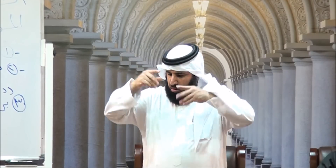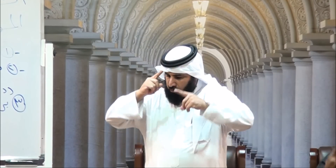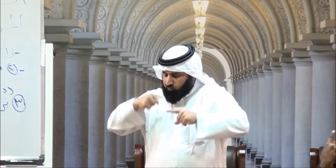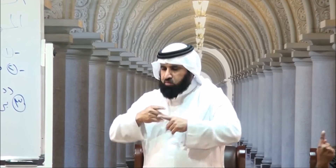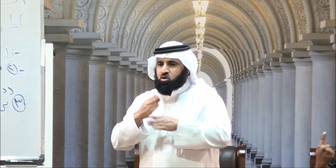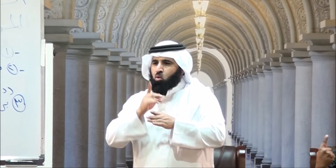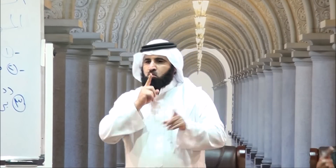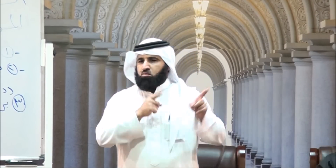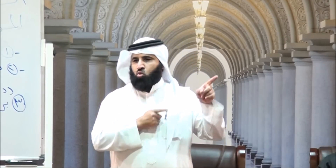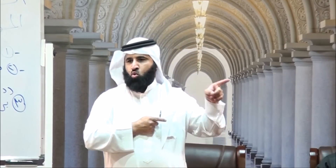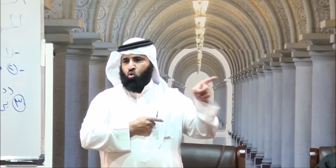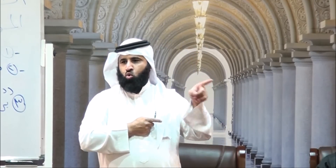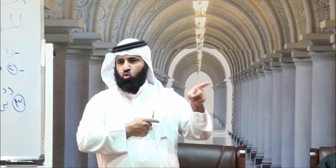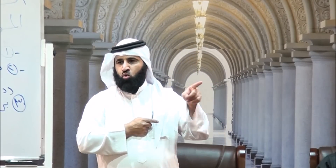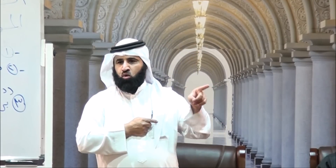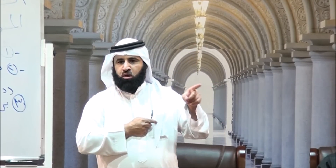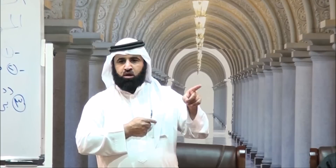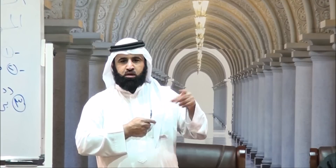ولو شيء قليل.